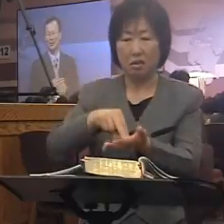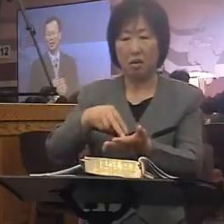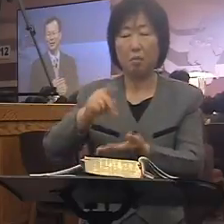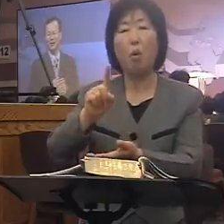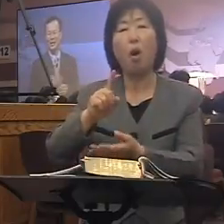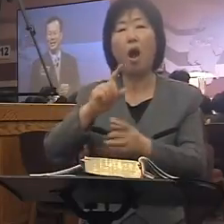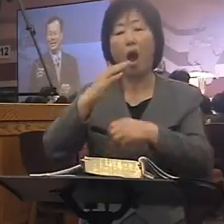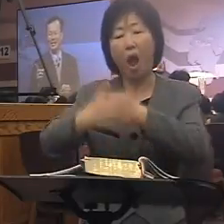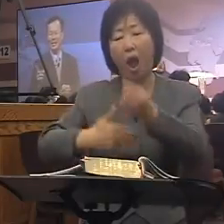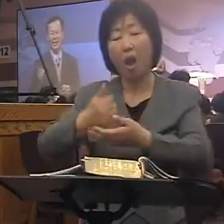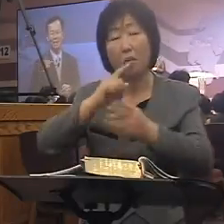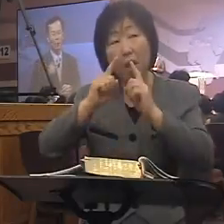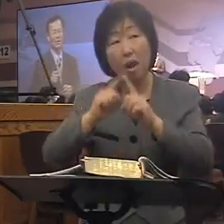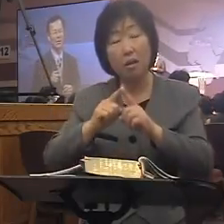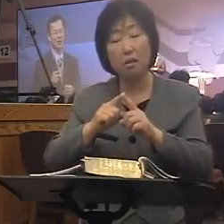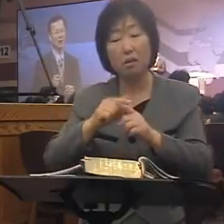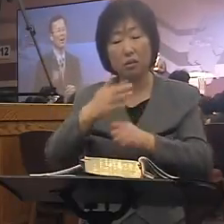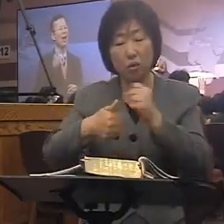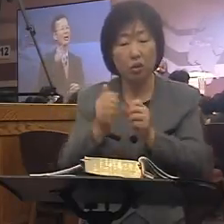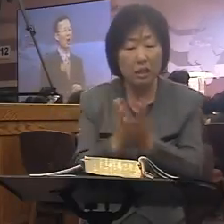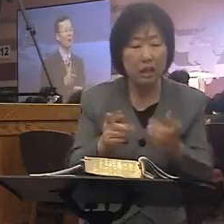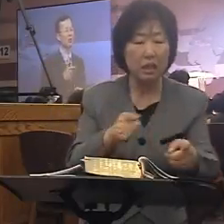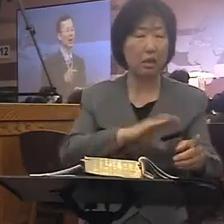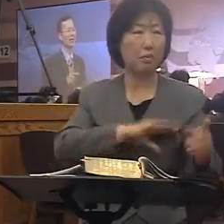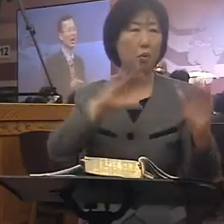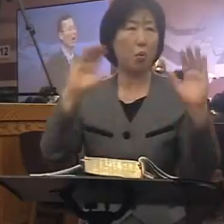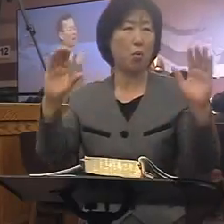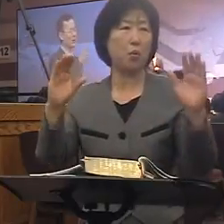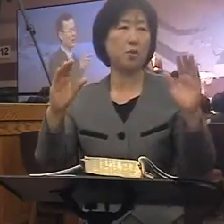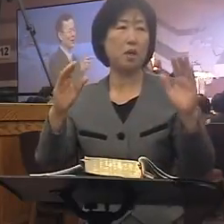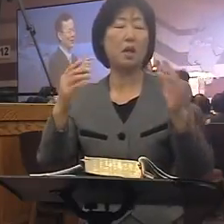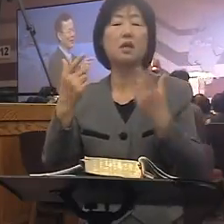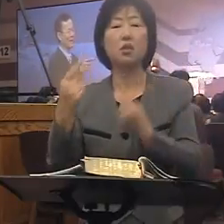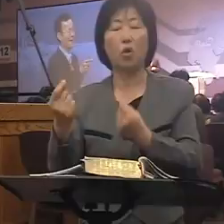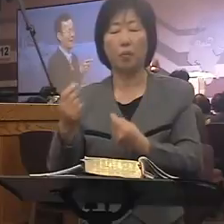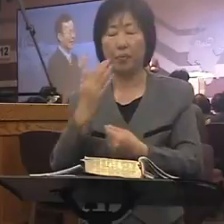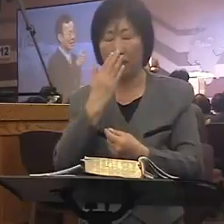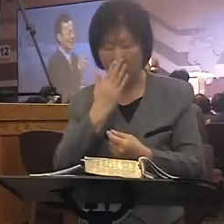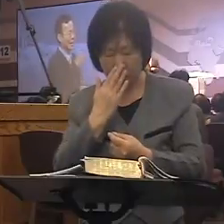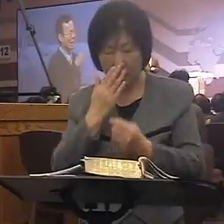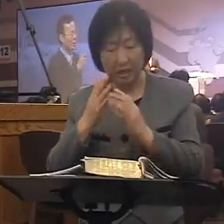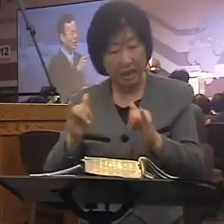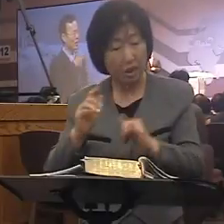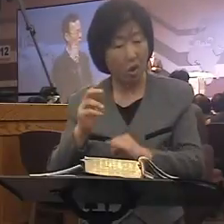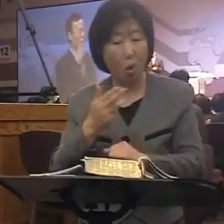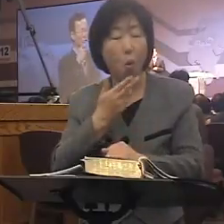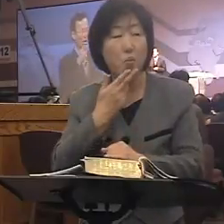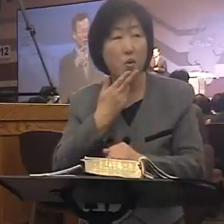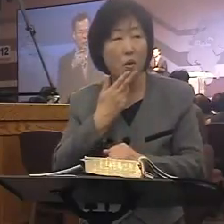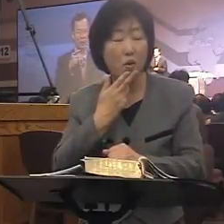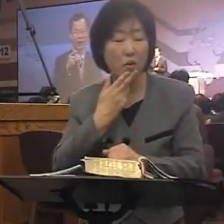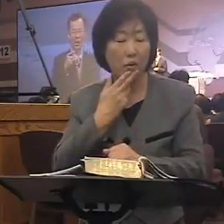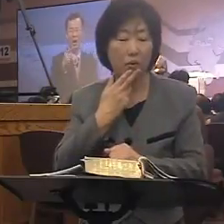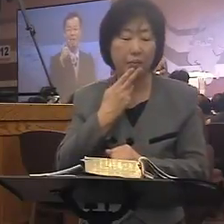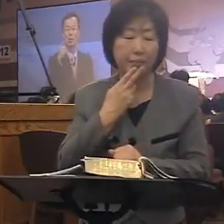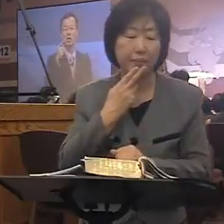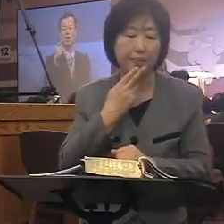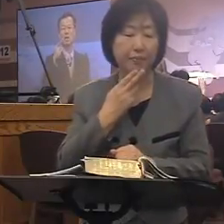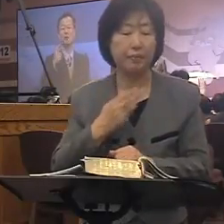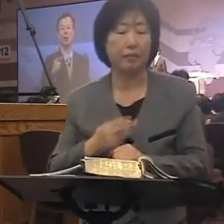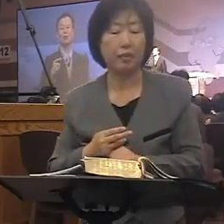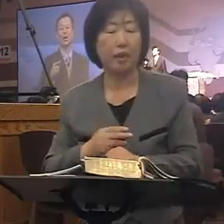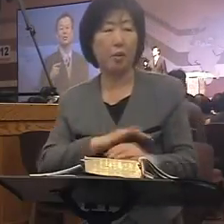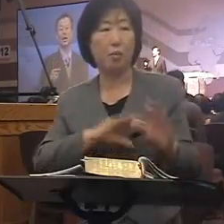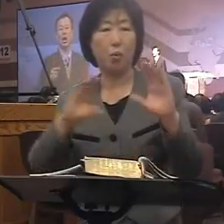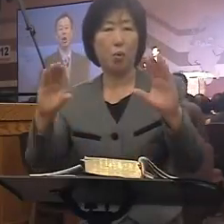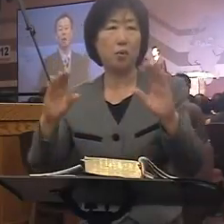말씀하시죠? 성경에서 이 세상에 모세처럼 겸손한 자 없었더라. 이 세상에 모세처럼 겸손한 자 없었더라.